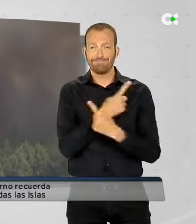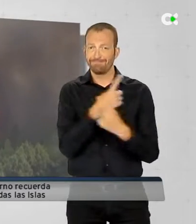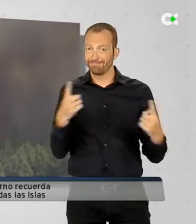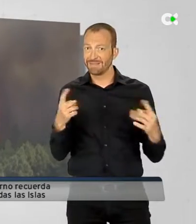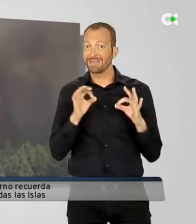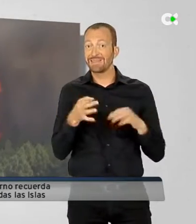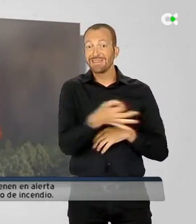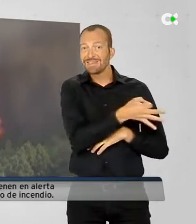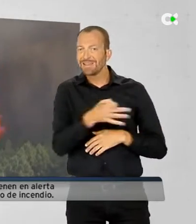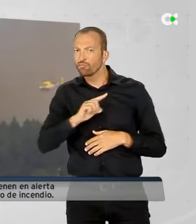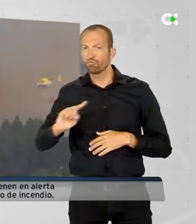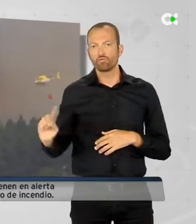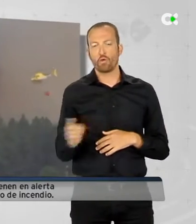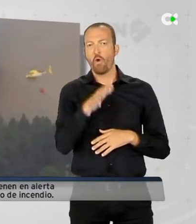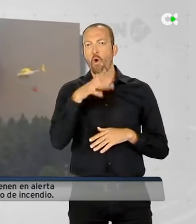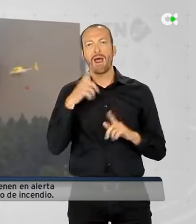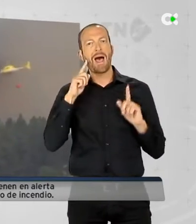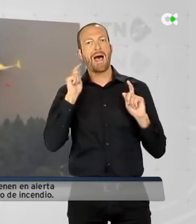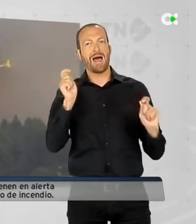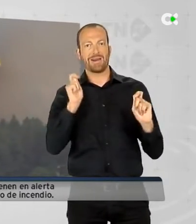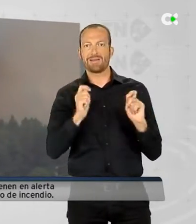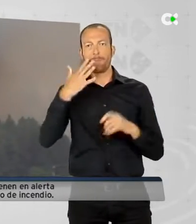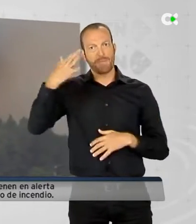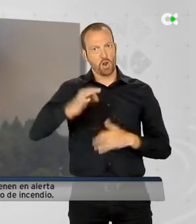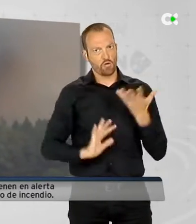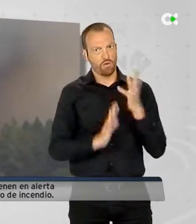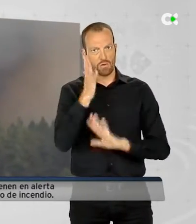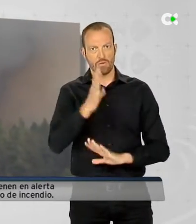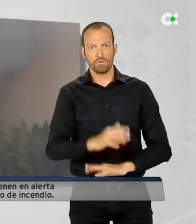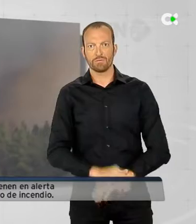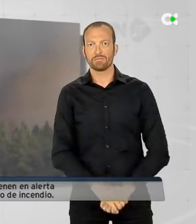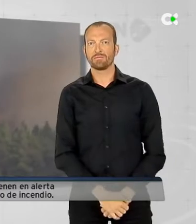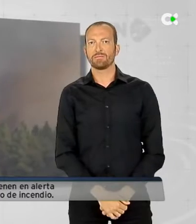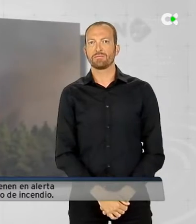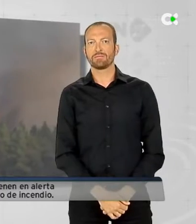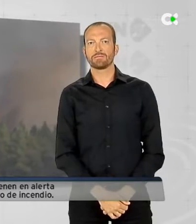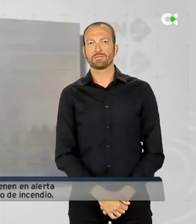todas las islas se mantienen en alerta por riesgo de incendio.